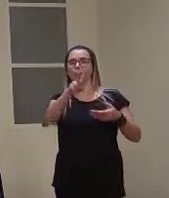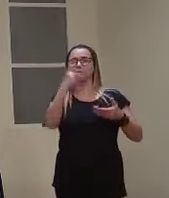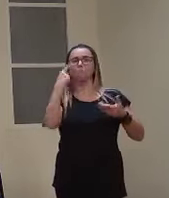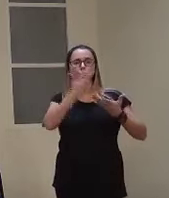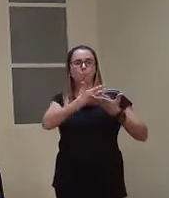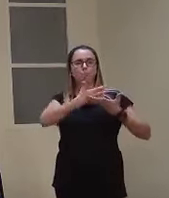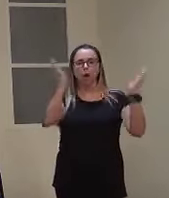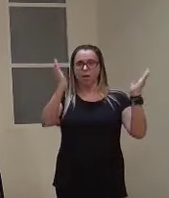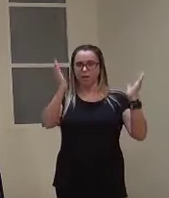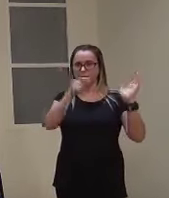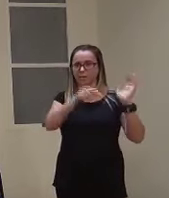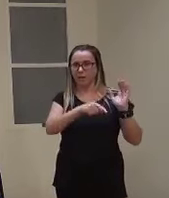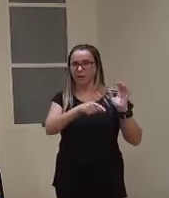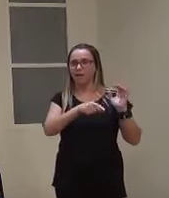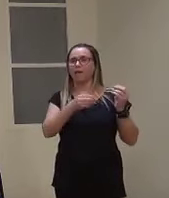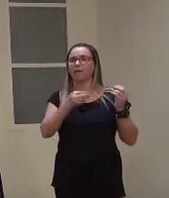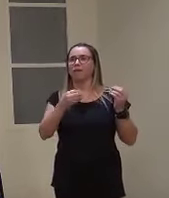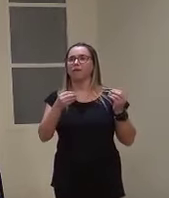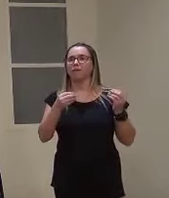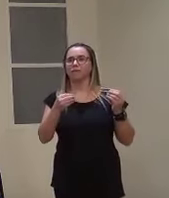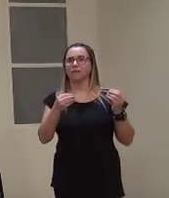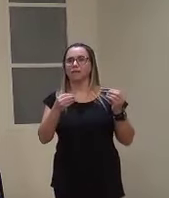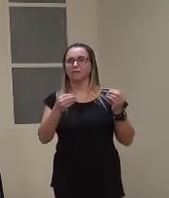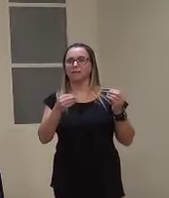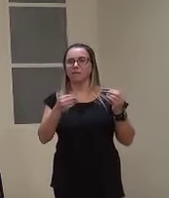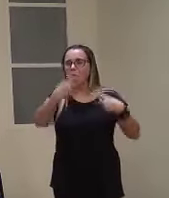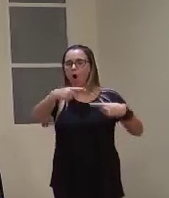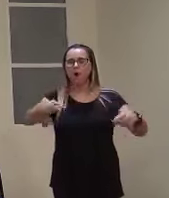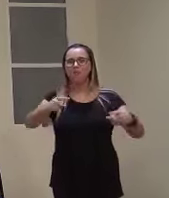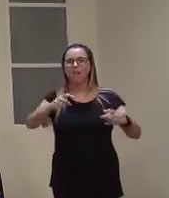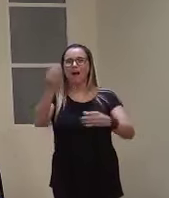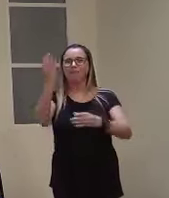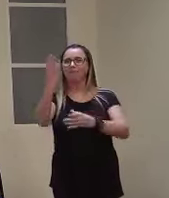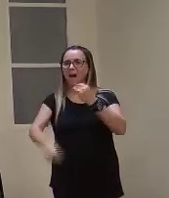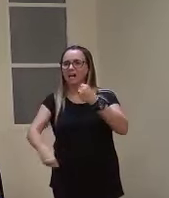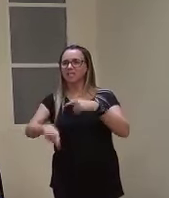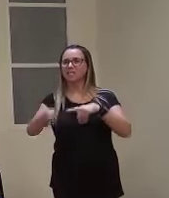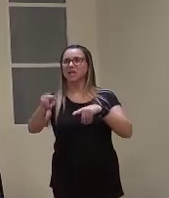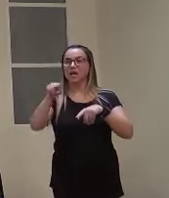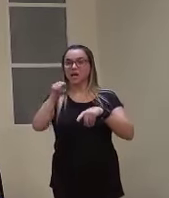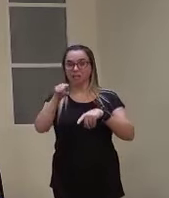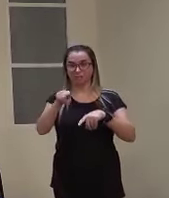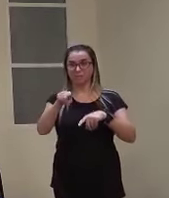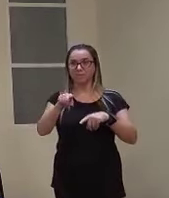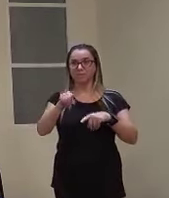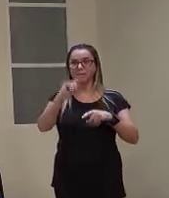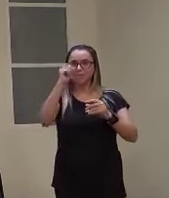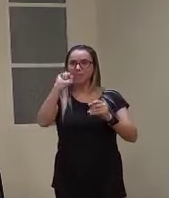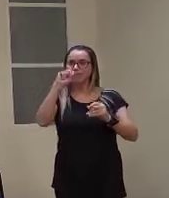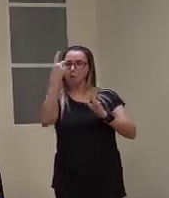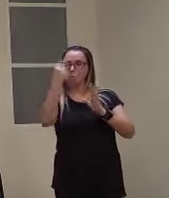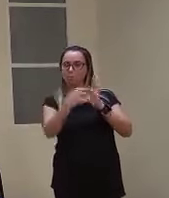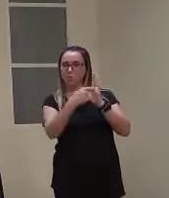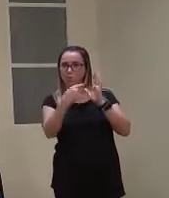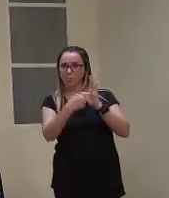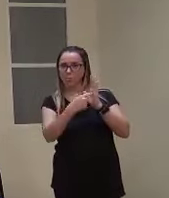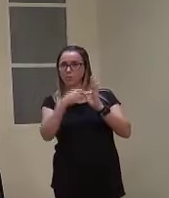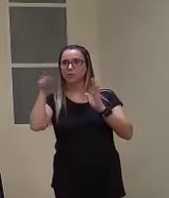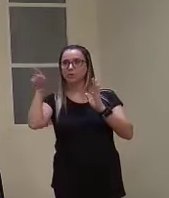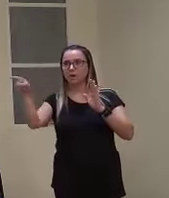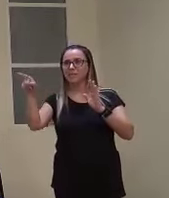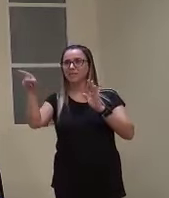visibilizar lo que no anda y este es el segundo el segundo punto en el cual